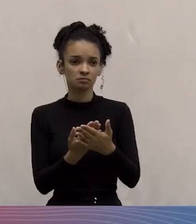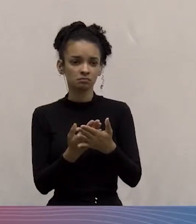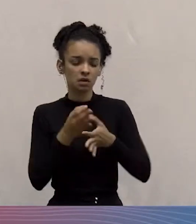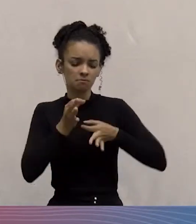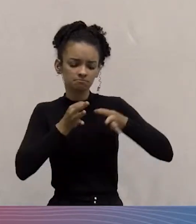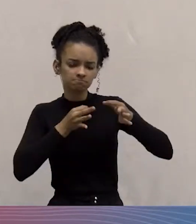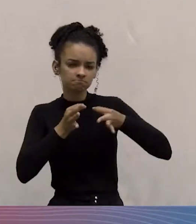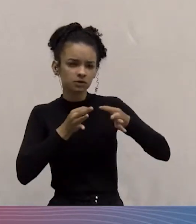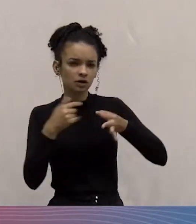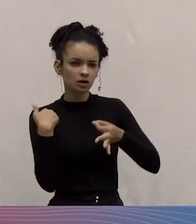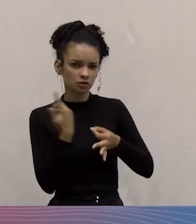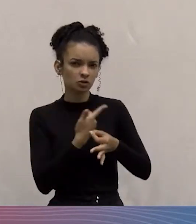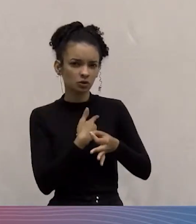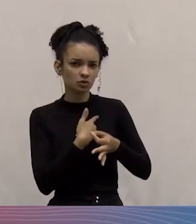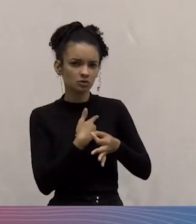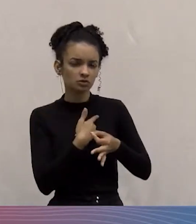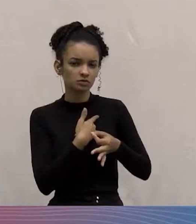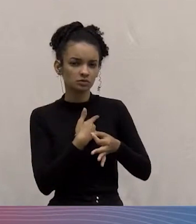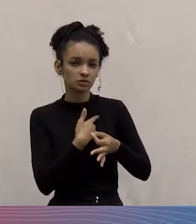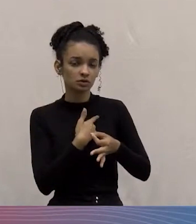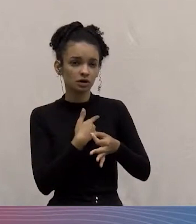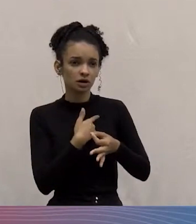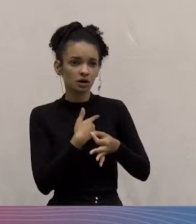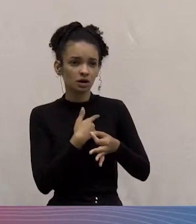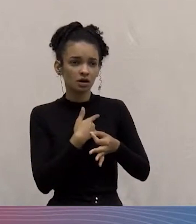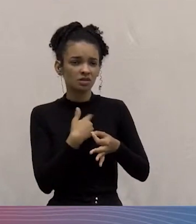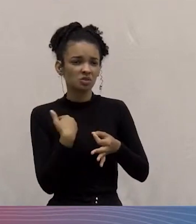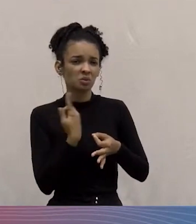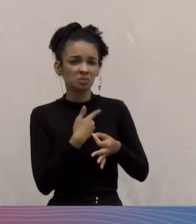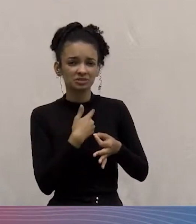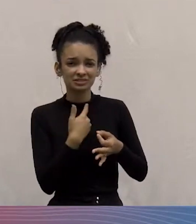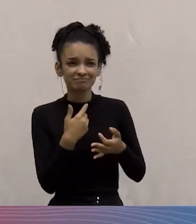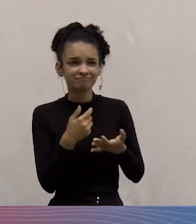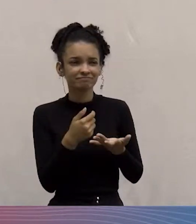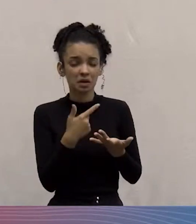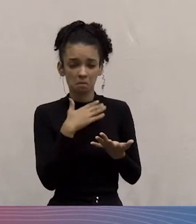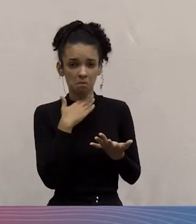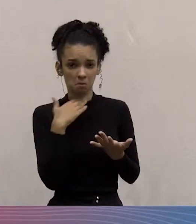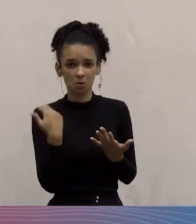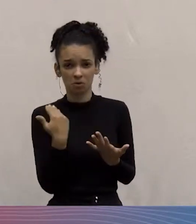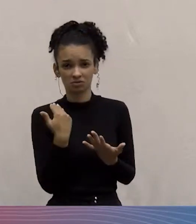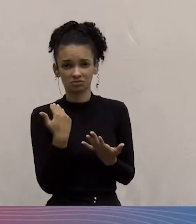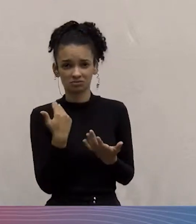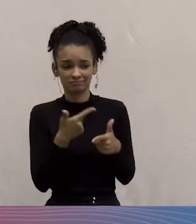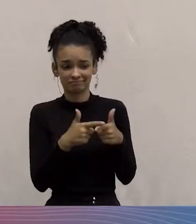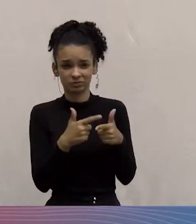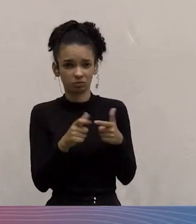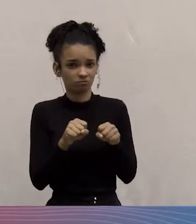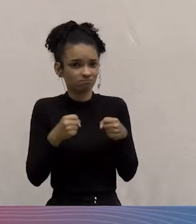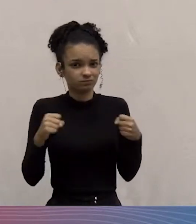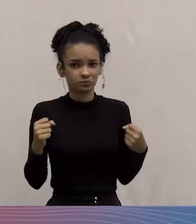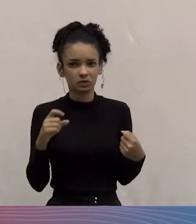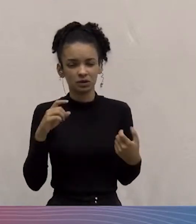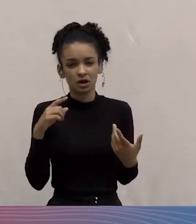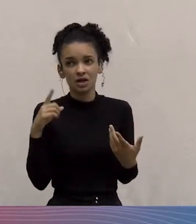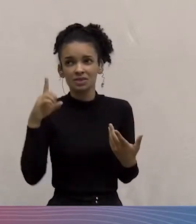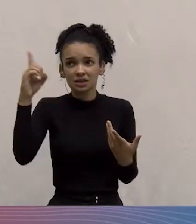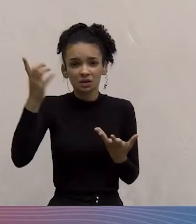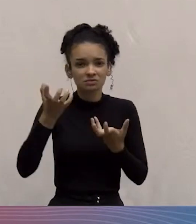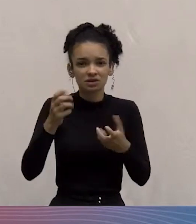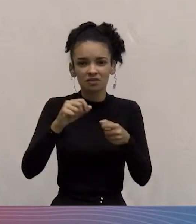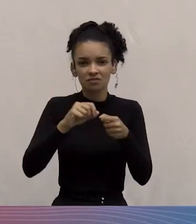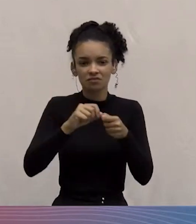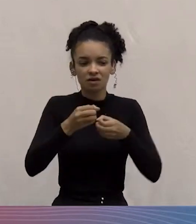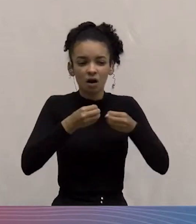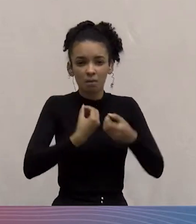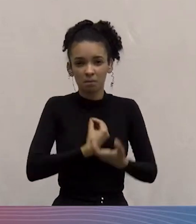nós. Nós estávamos com um grande problema, estávamos mortos. Deus quer construir uma obra-prima